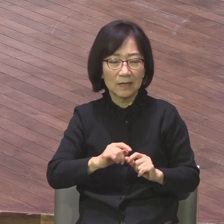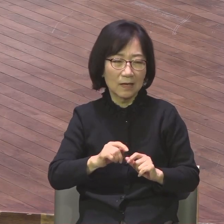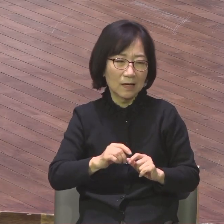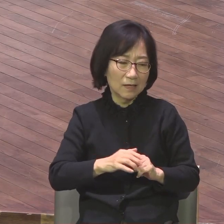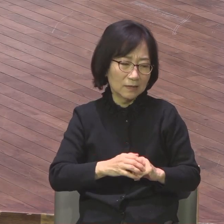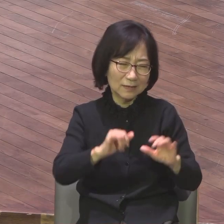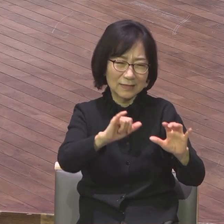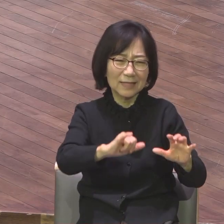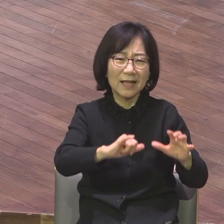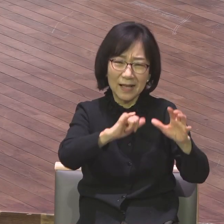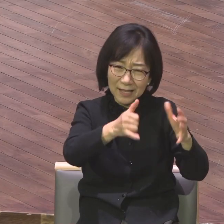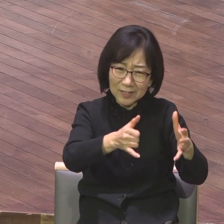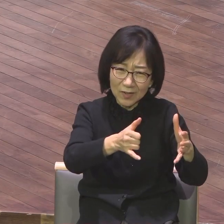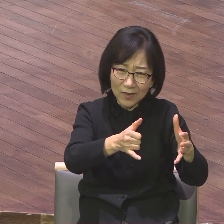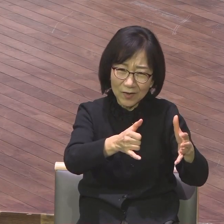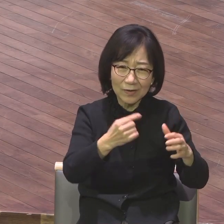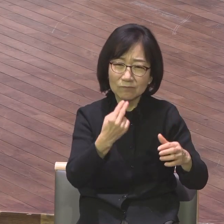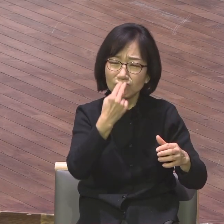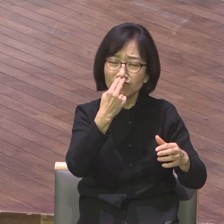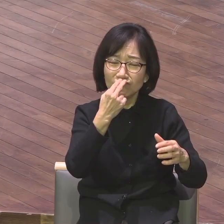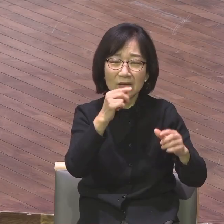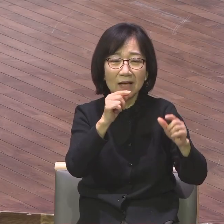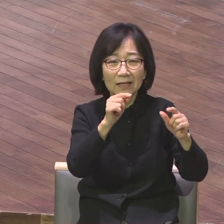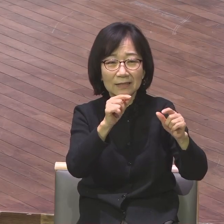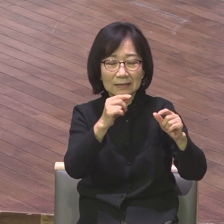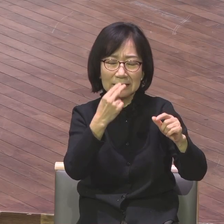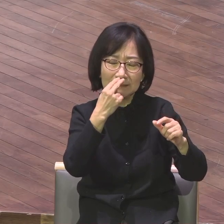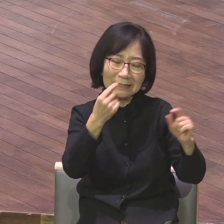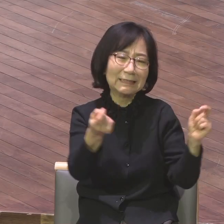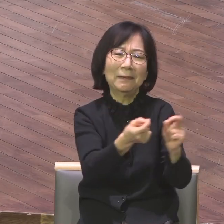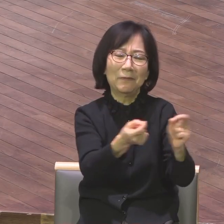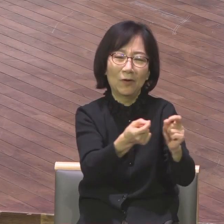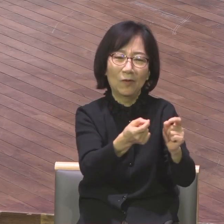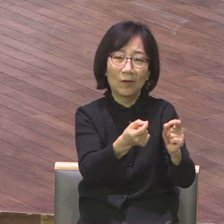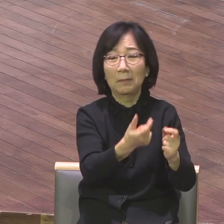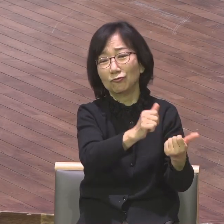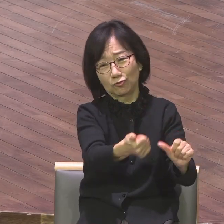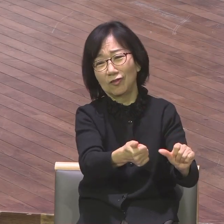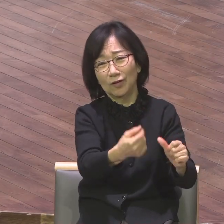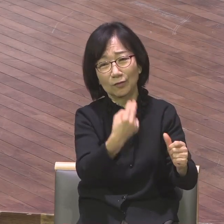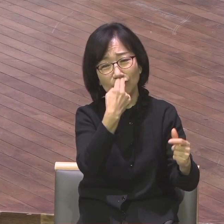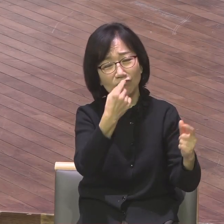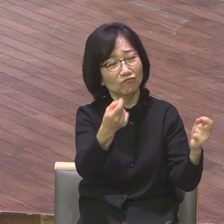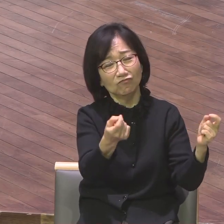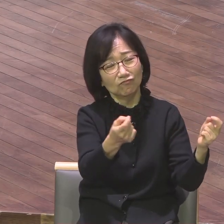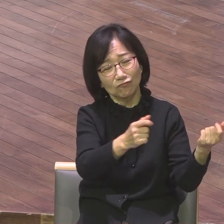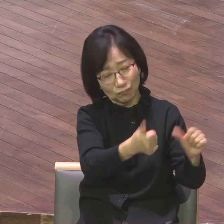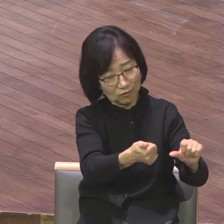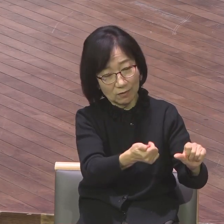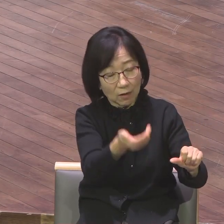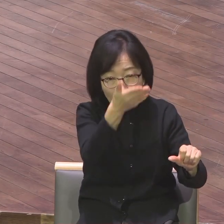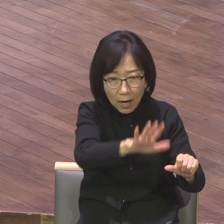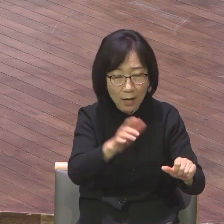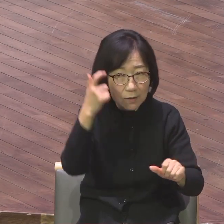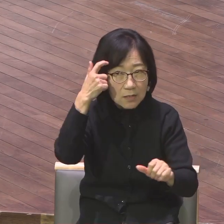짧게 끝나지요. 짧게 끝납니다. 그런데 그가 남긴 영적